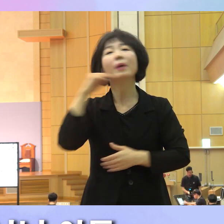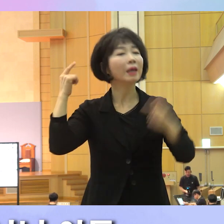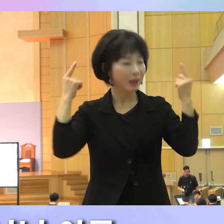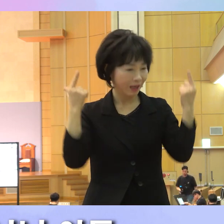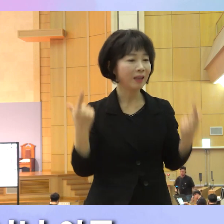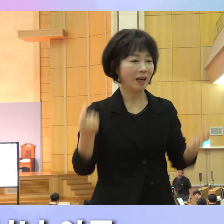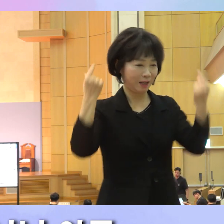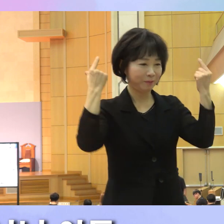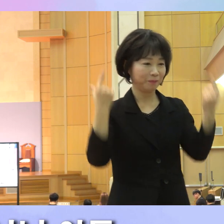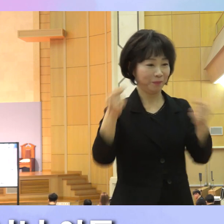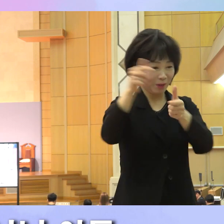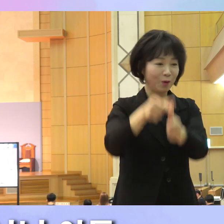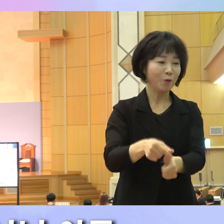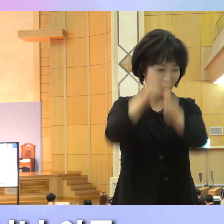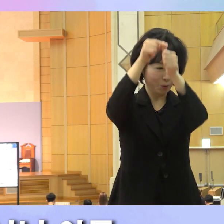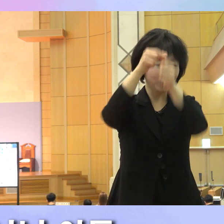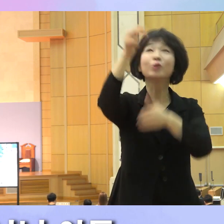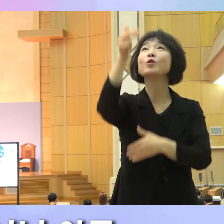예수 의지함이